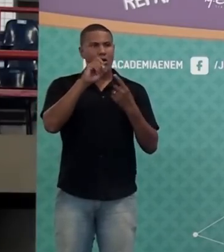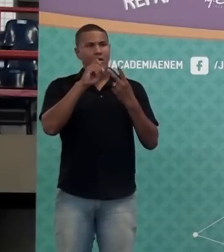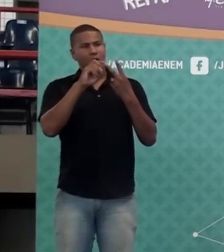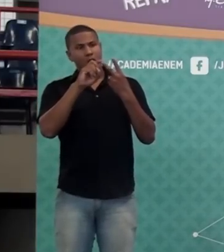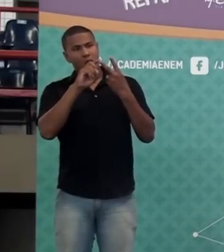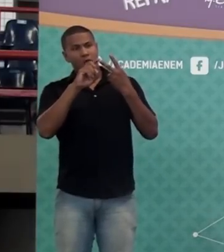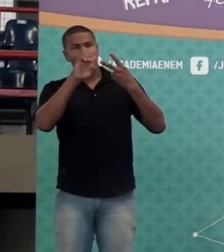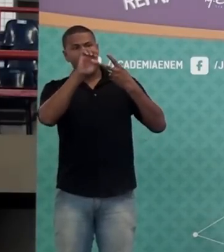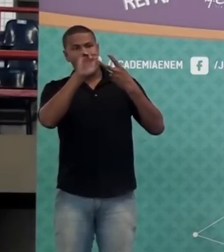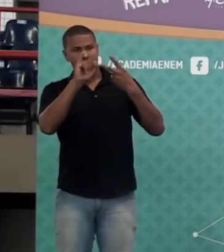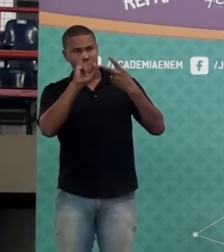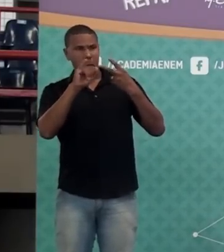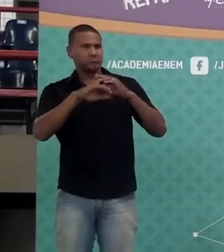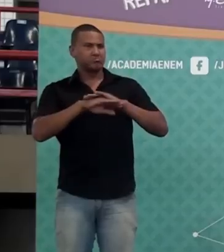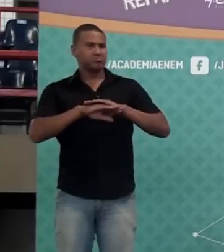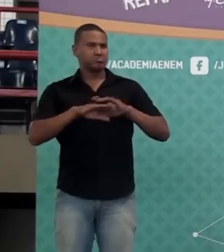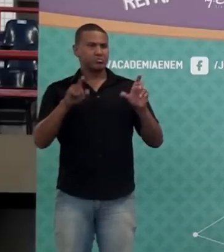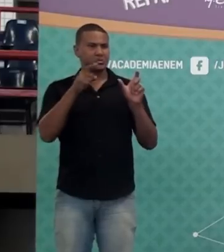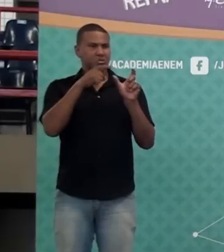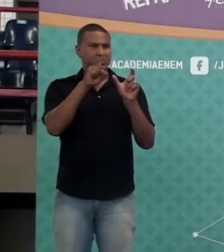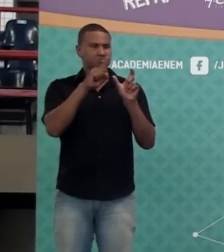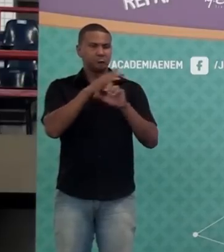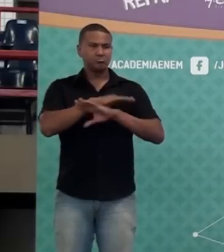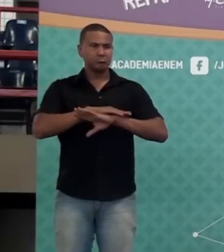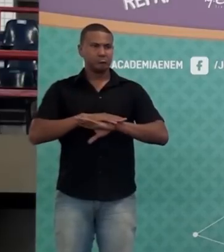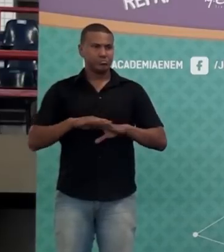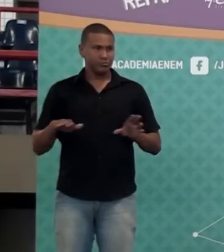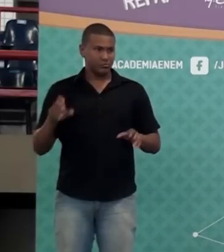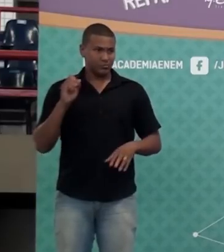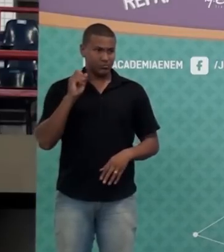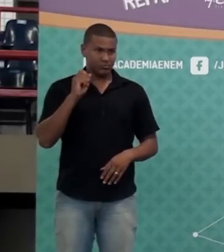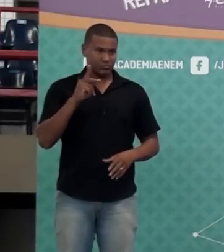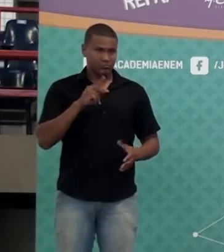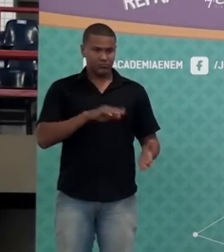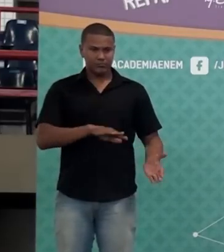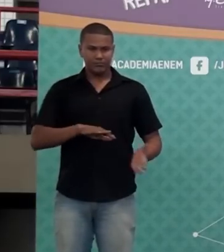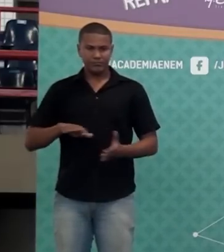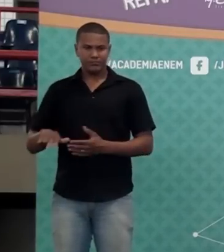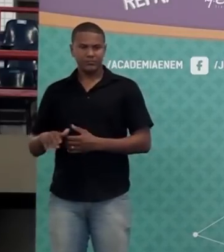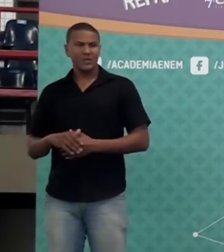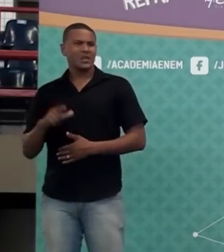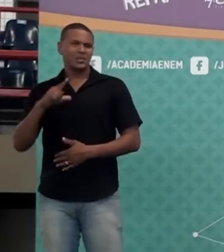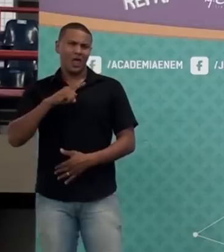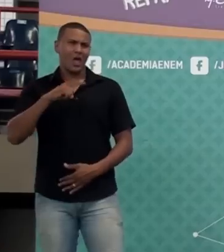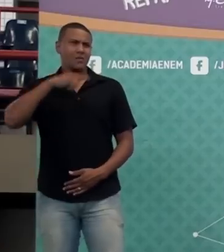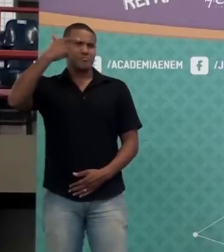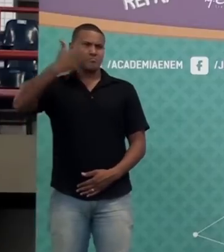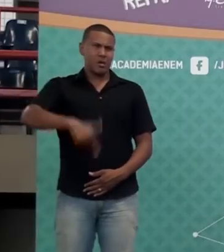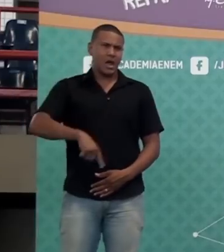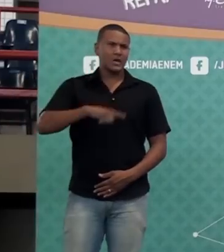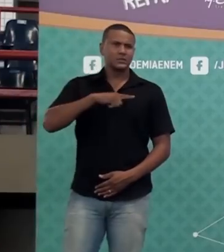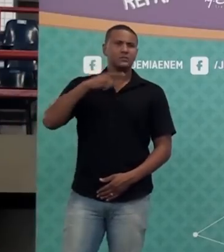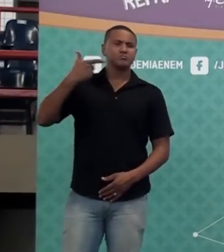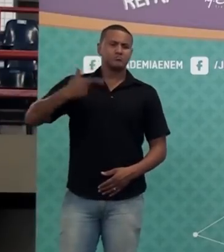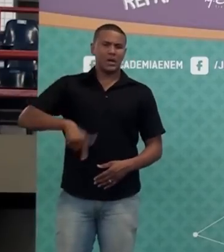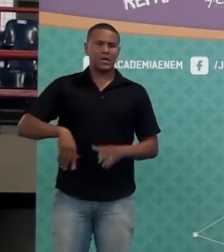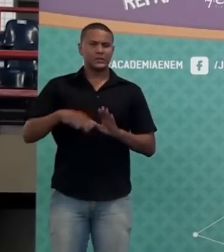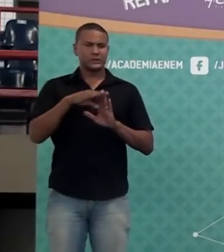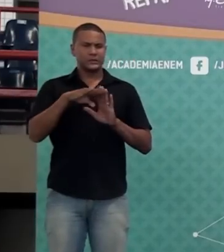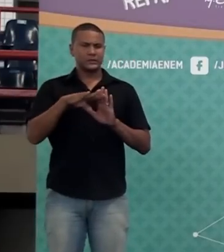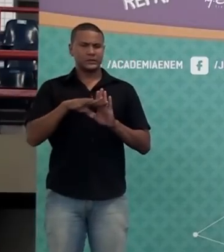não tem mais acentos. Eu selecionei uma outra lista de mais exemplos, para que